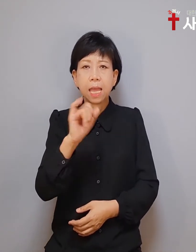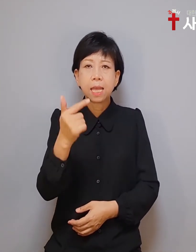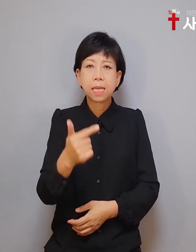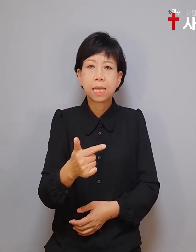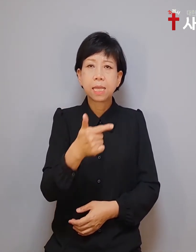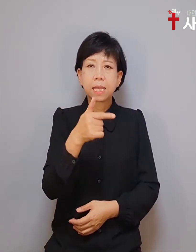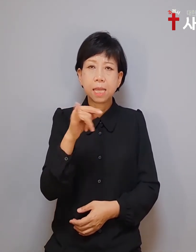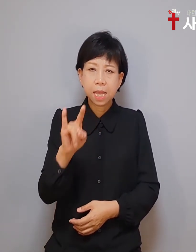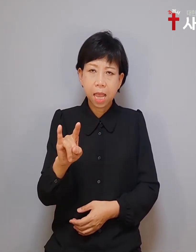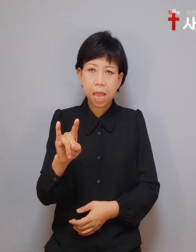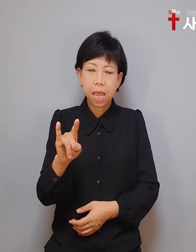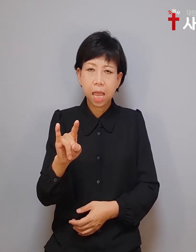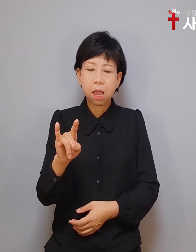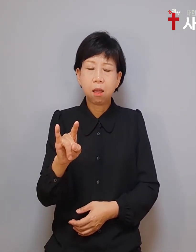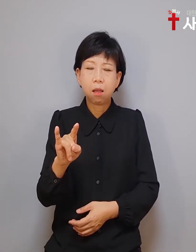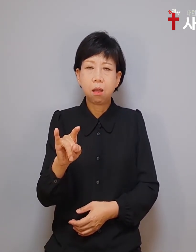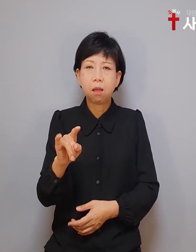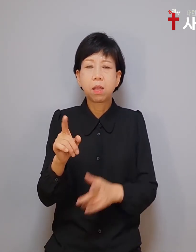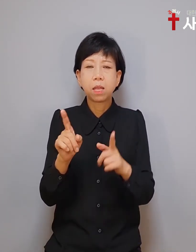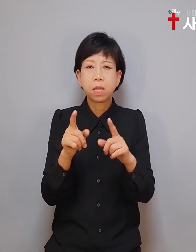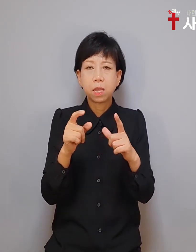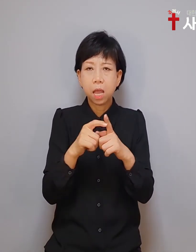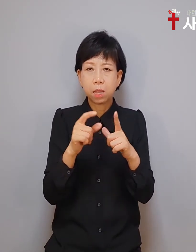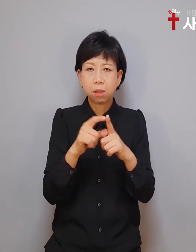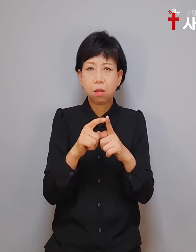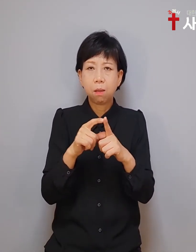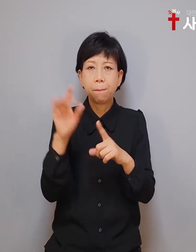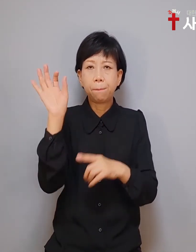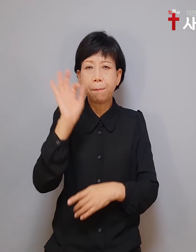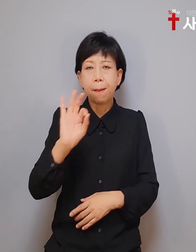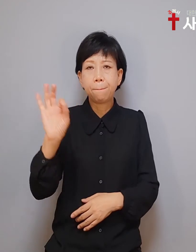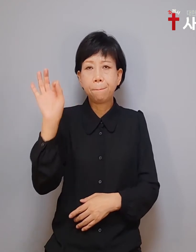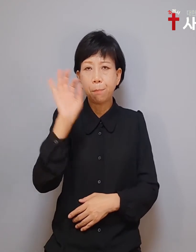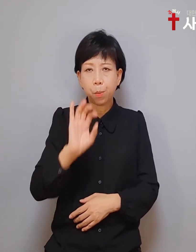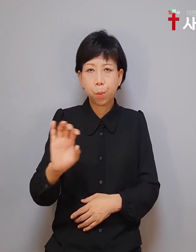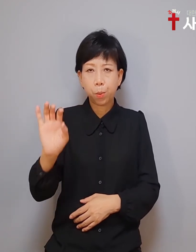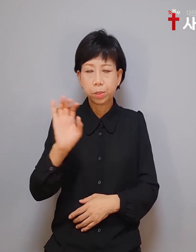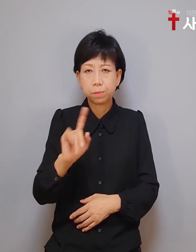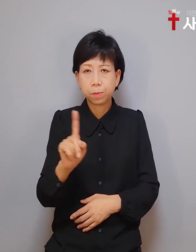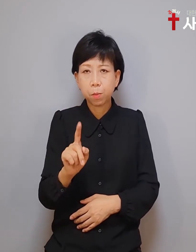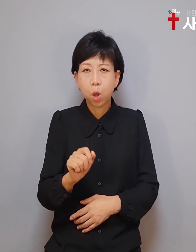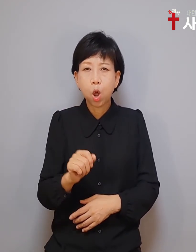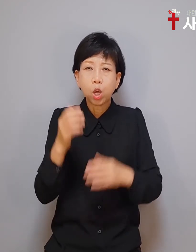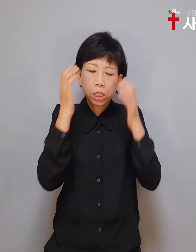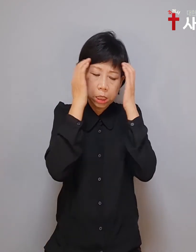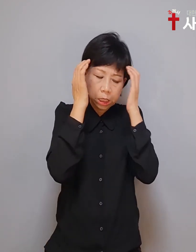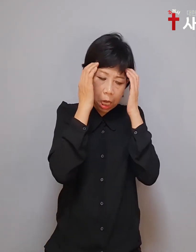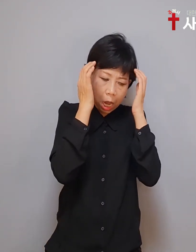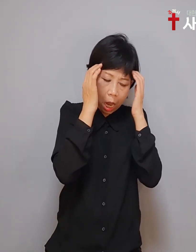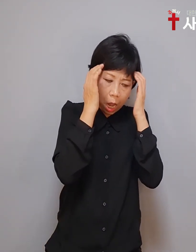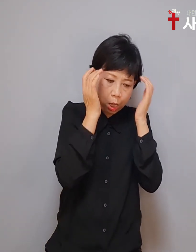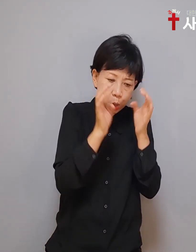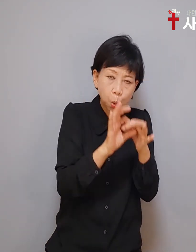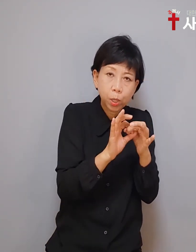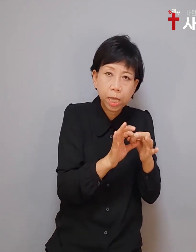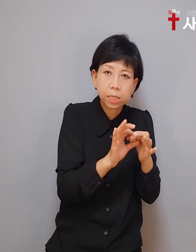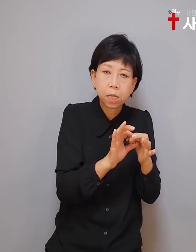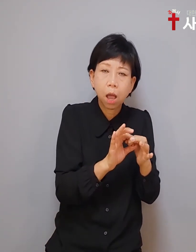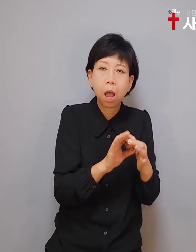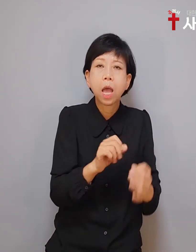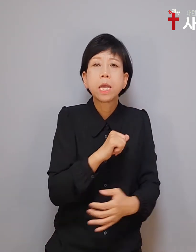믿음의 시련이 뭘 만든다? 인내를 만든다는 거예요. 시련이 찾아왔는데, 시험거리가